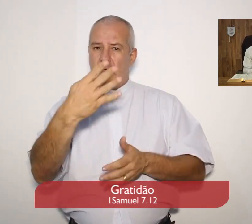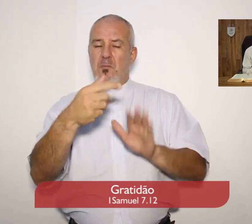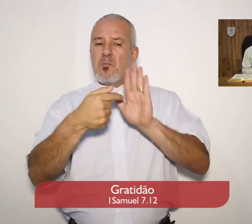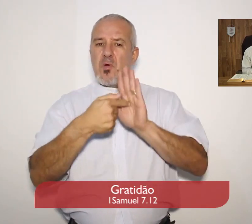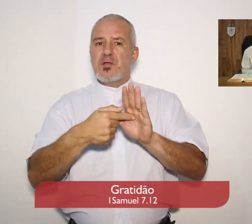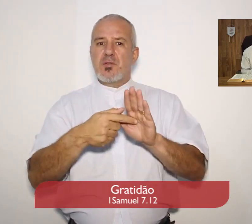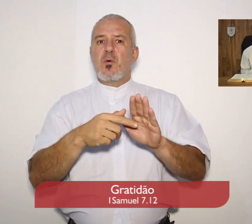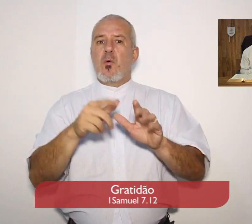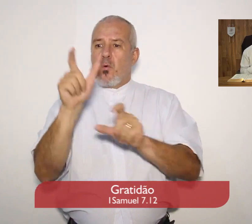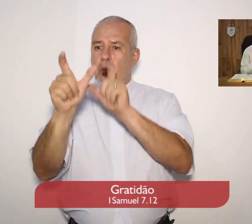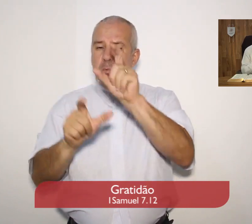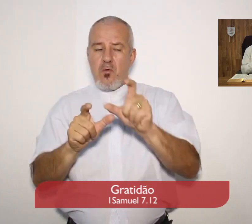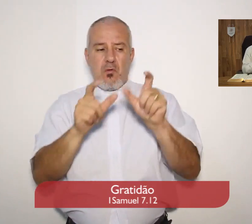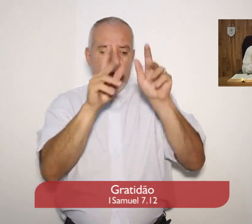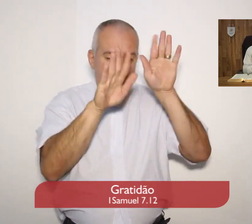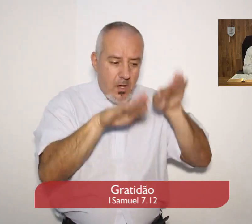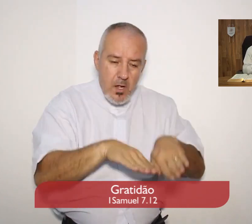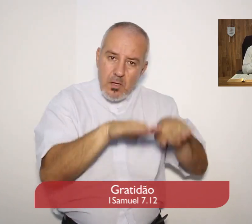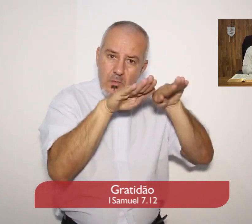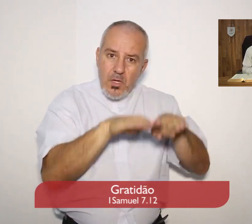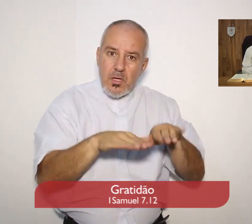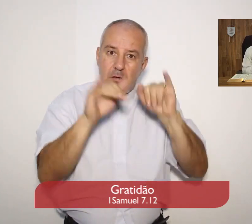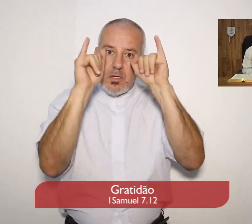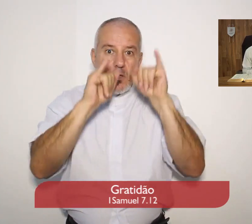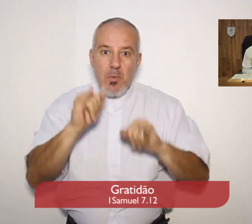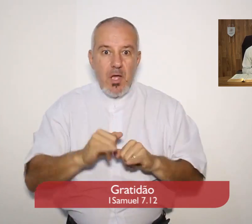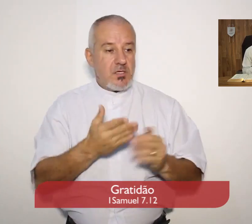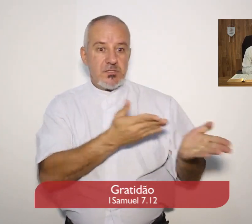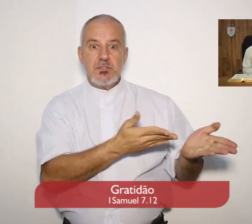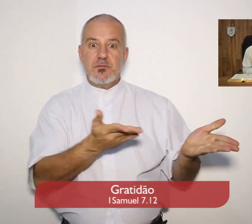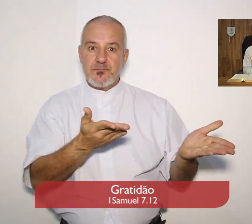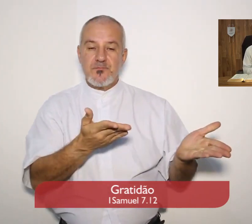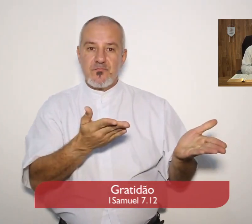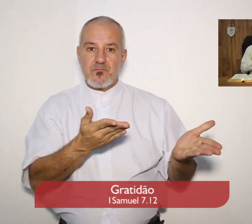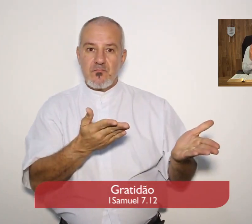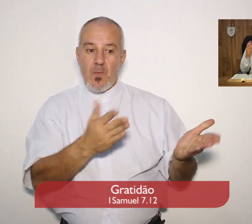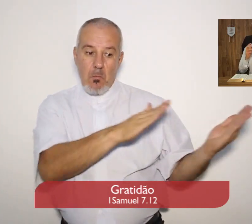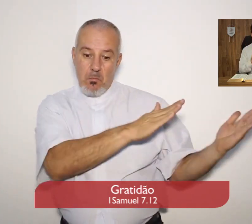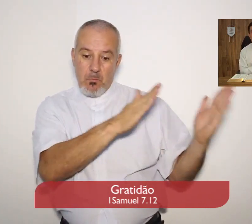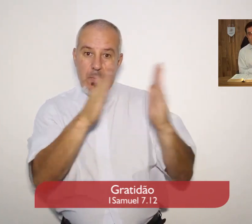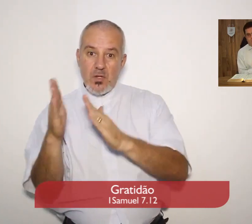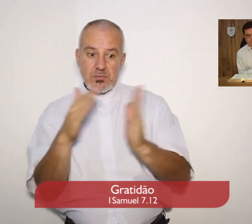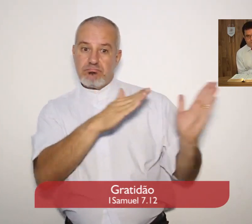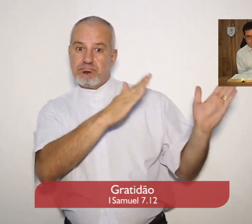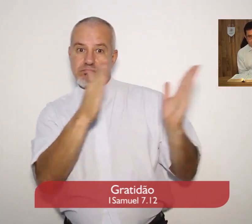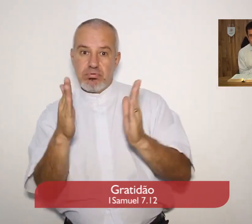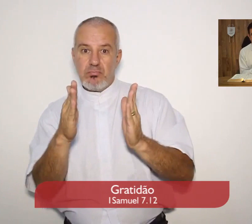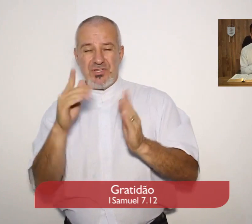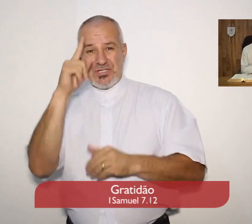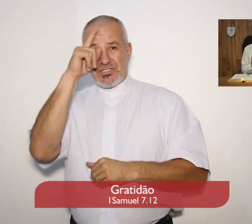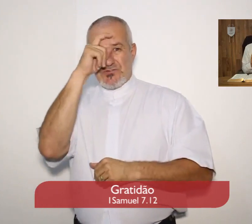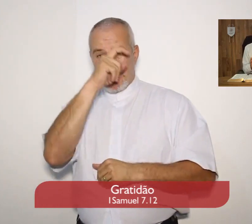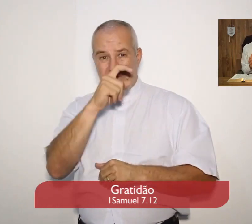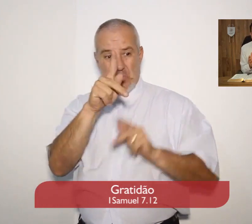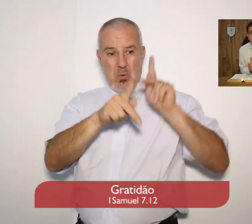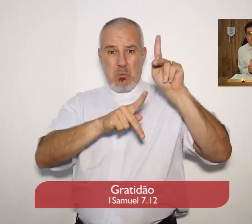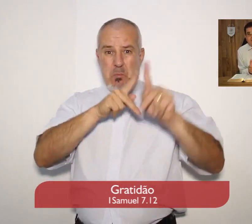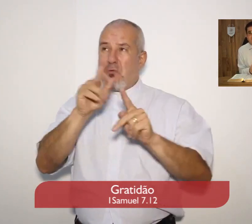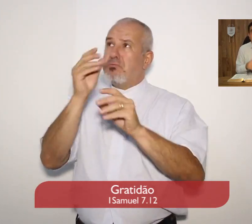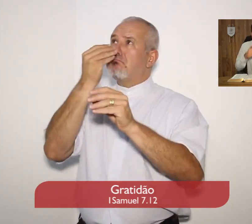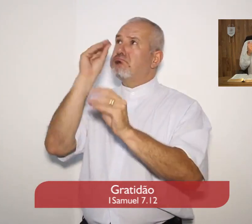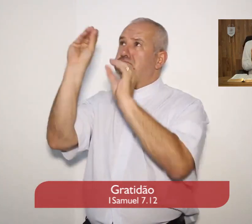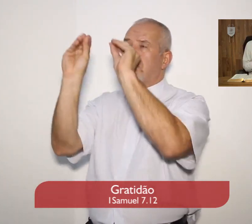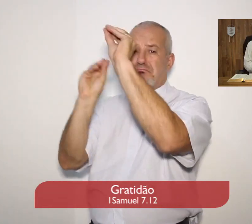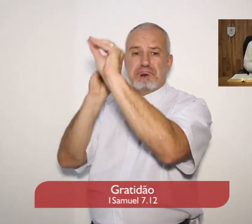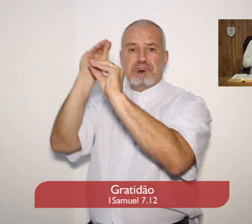deixar os falsos deuses continuava a ser um processo difícil para o povo de Deus. O povo de Deus